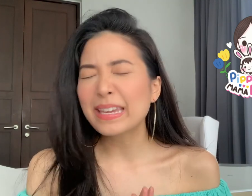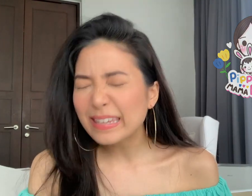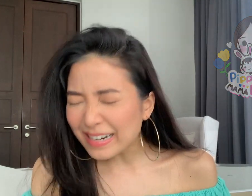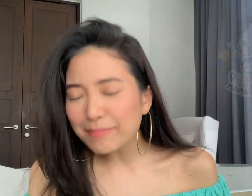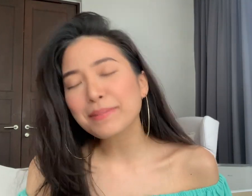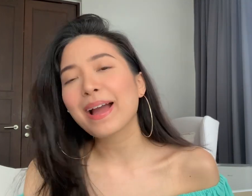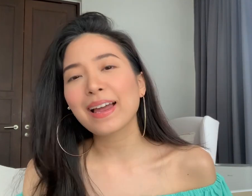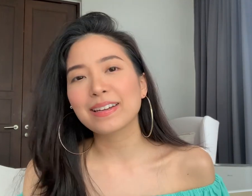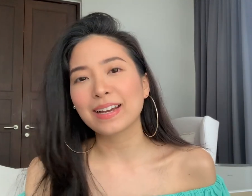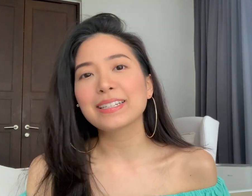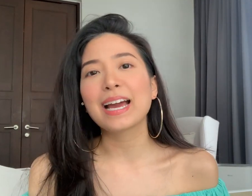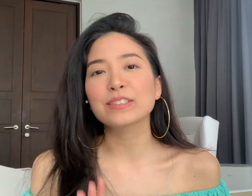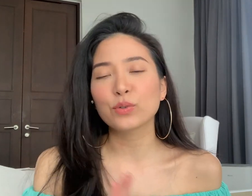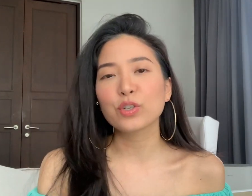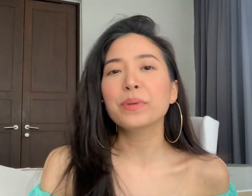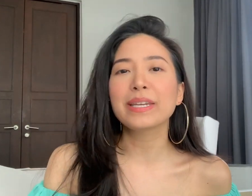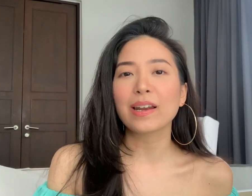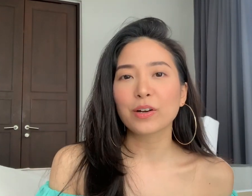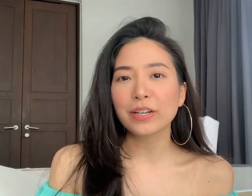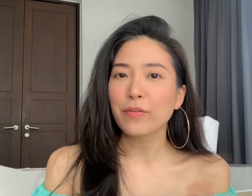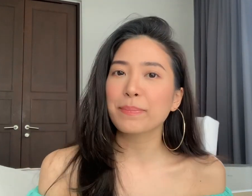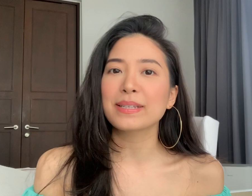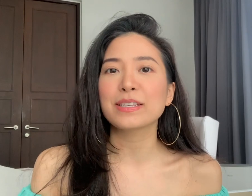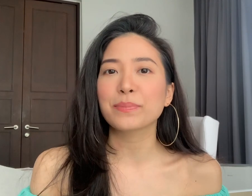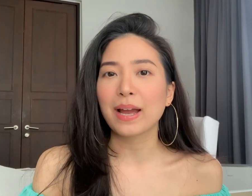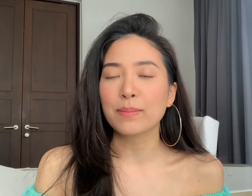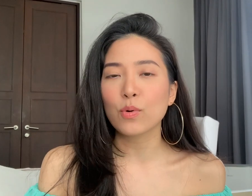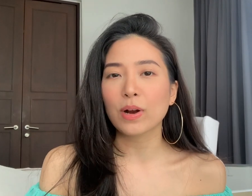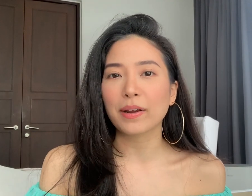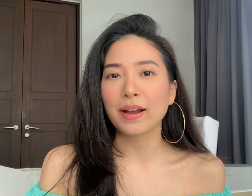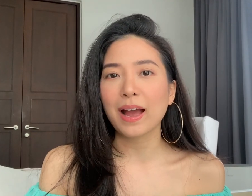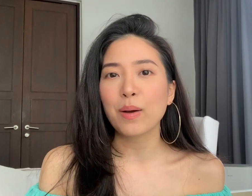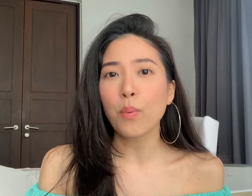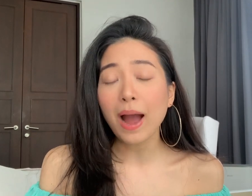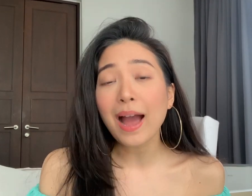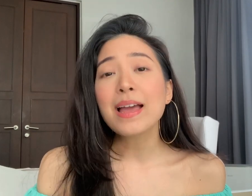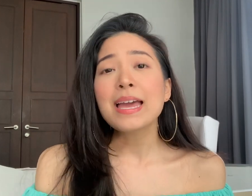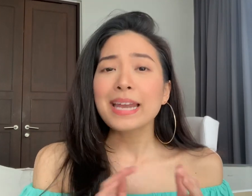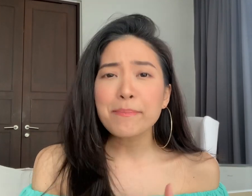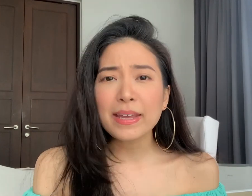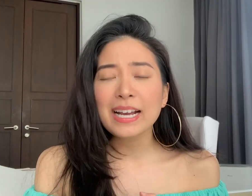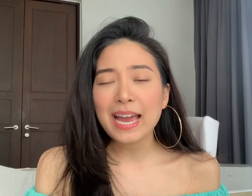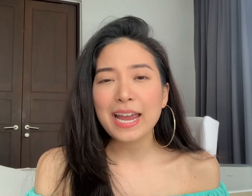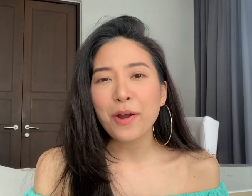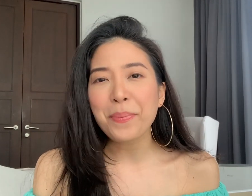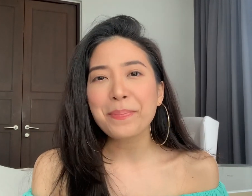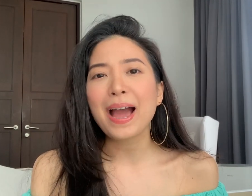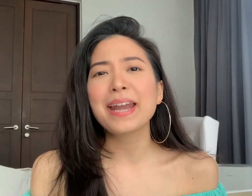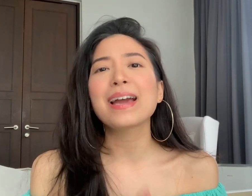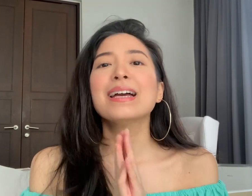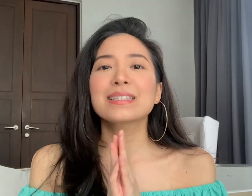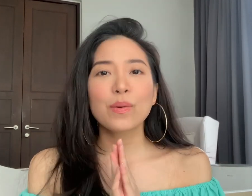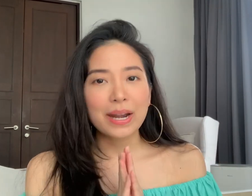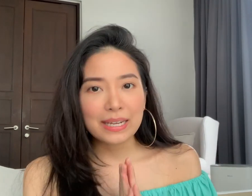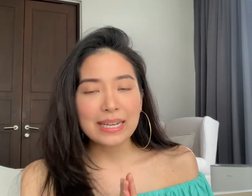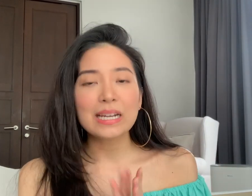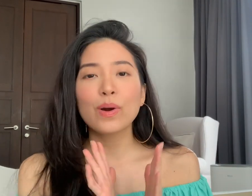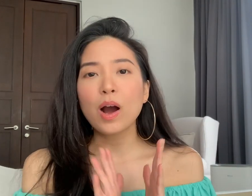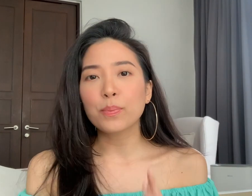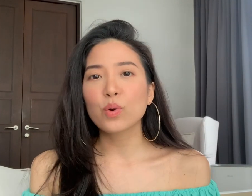เยอะมากๆเลยนะคะทาง Social Media และ Direct Message มาหาโกันนะคะว่าทำยัไใหน้ Pippa เนยสวัสดีหอวขอบคุ